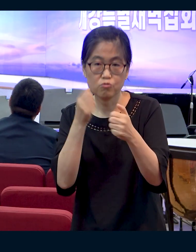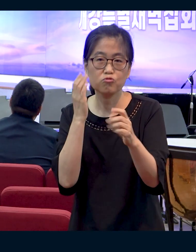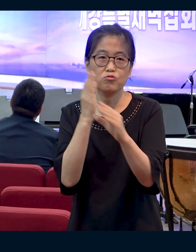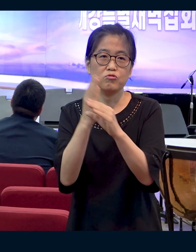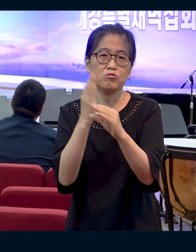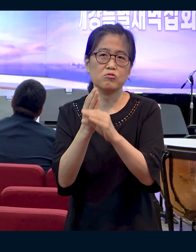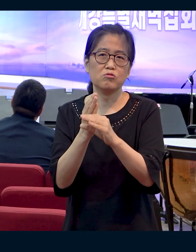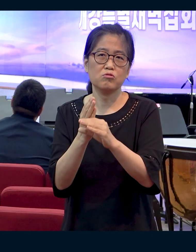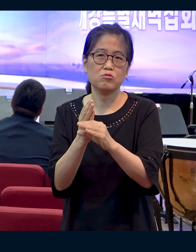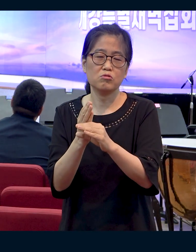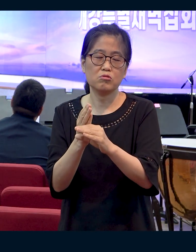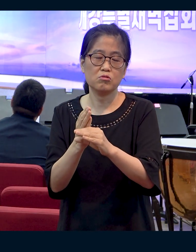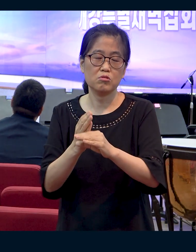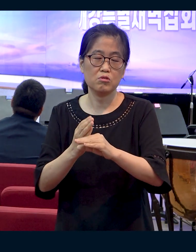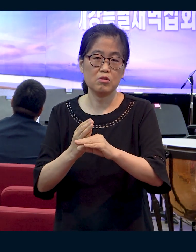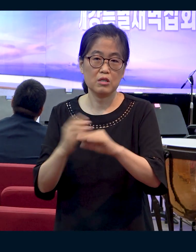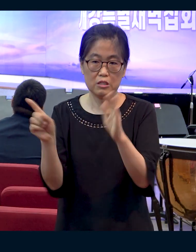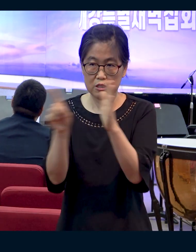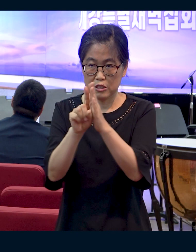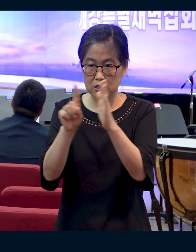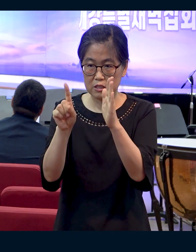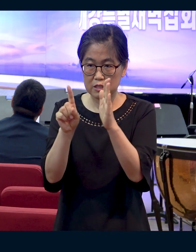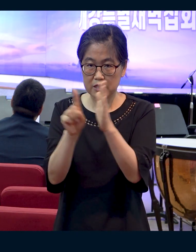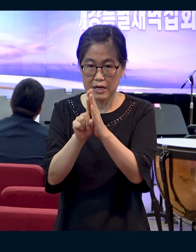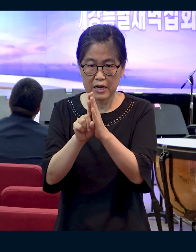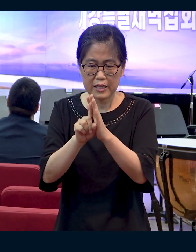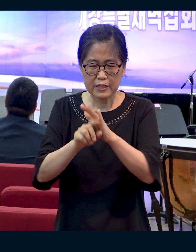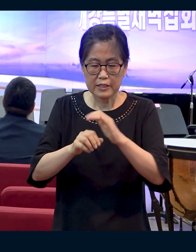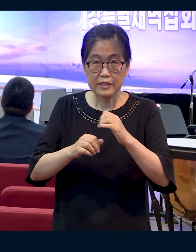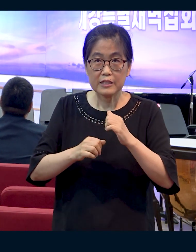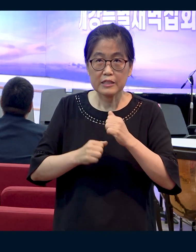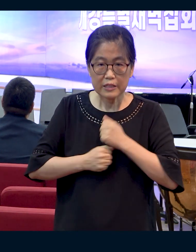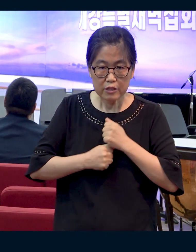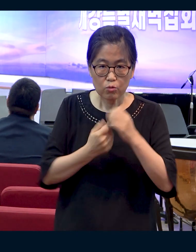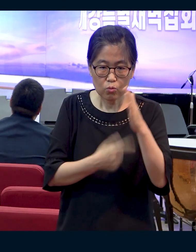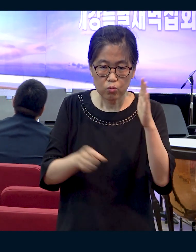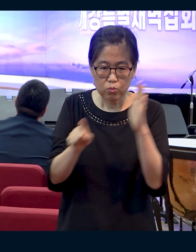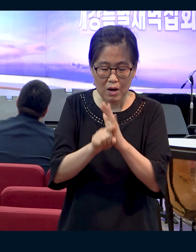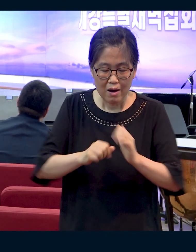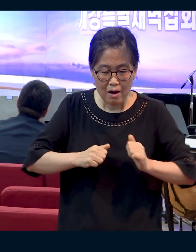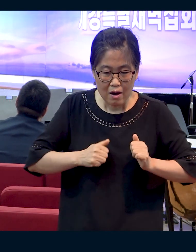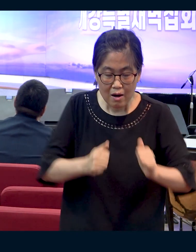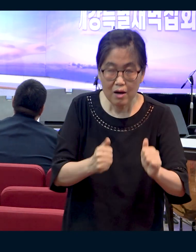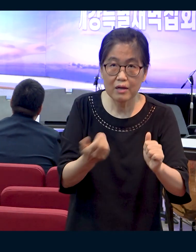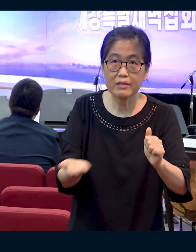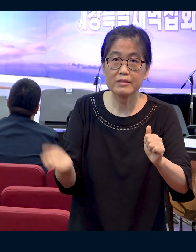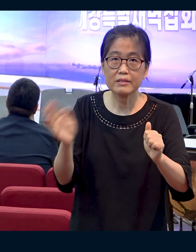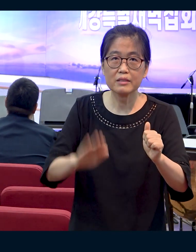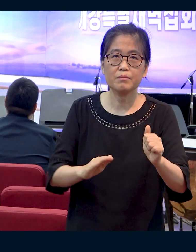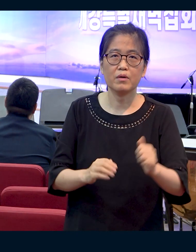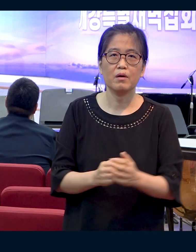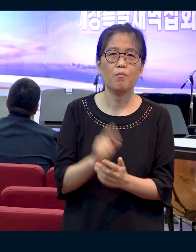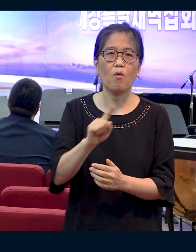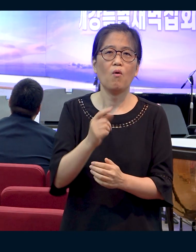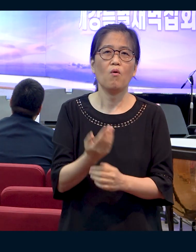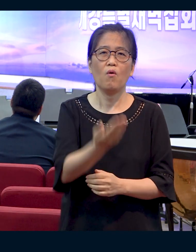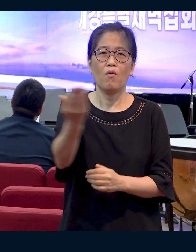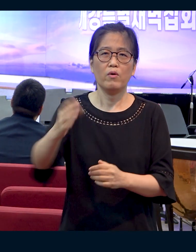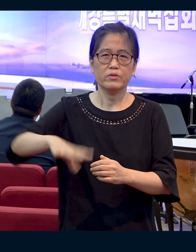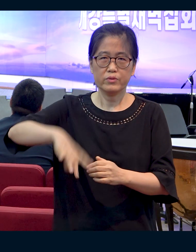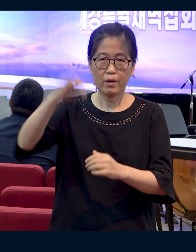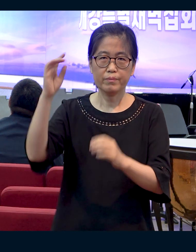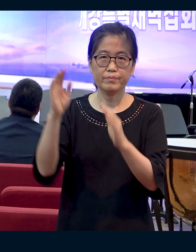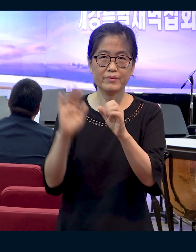싸우면서 신앙의 본질을 지켜냈다고 했지만, 그러나 너의 처음